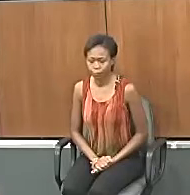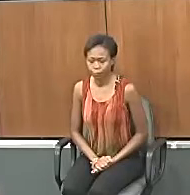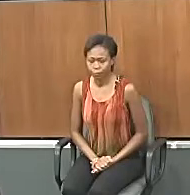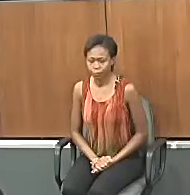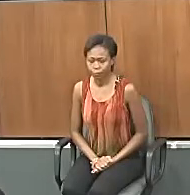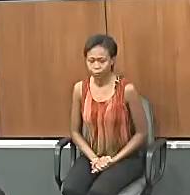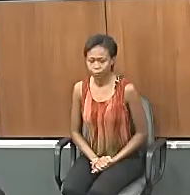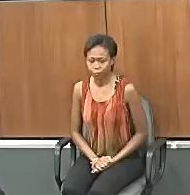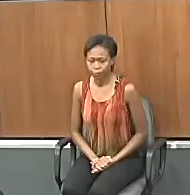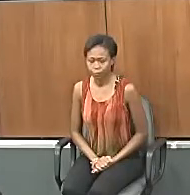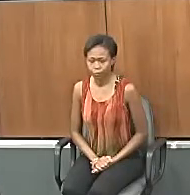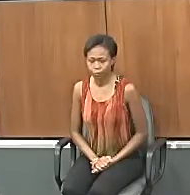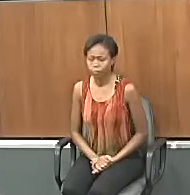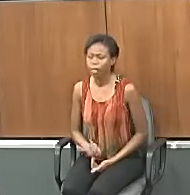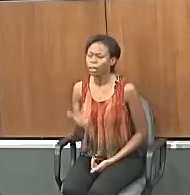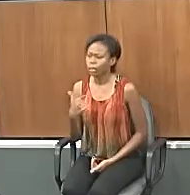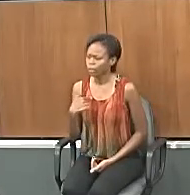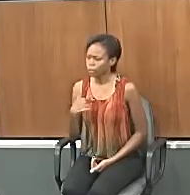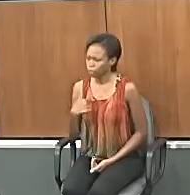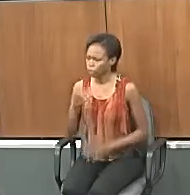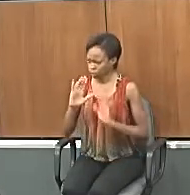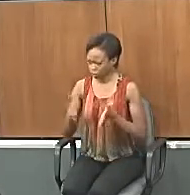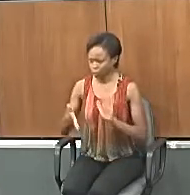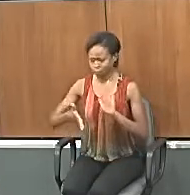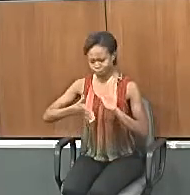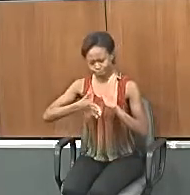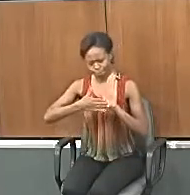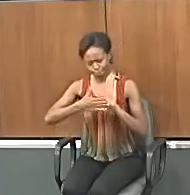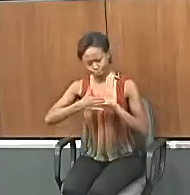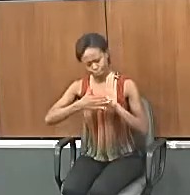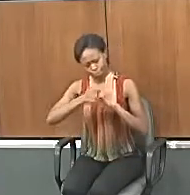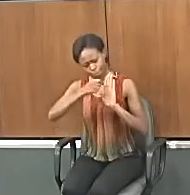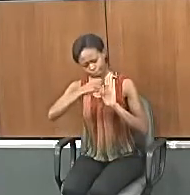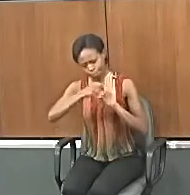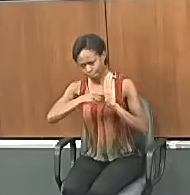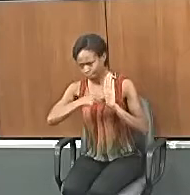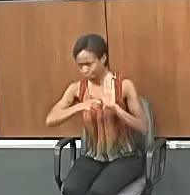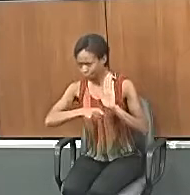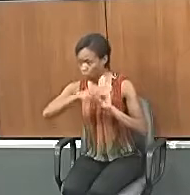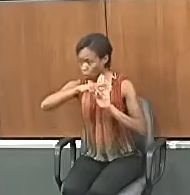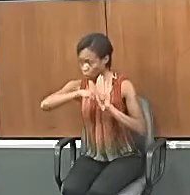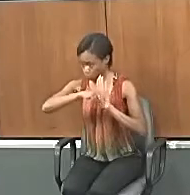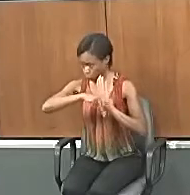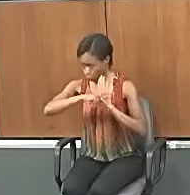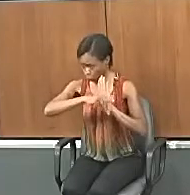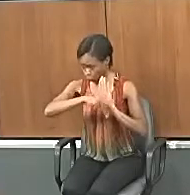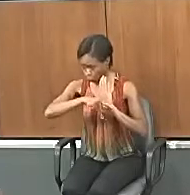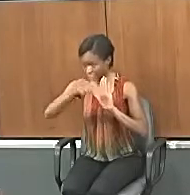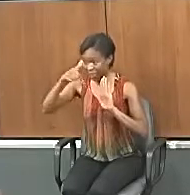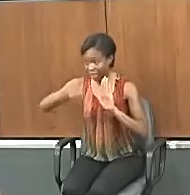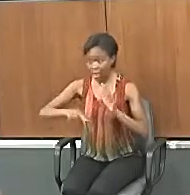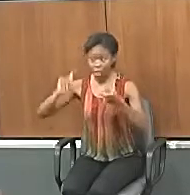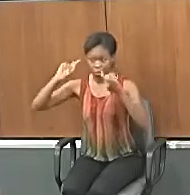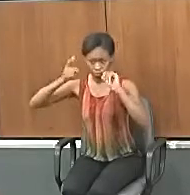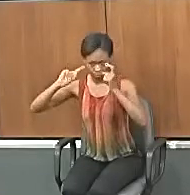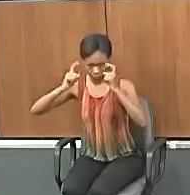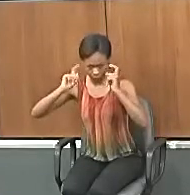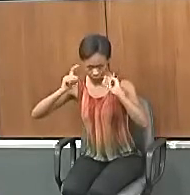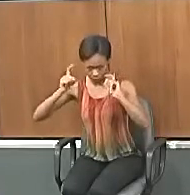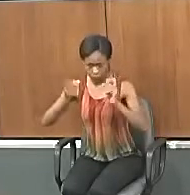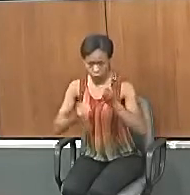eu fiz a proposição sou autor do requerimento que deu origem a essa audiência